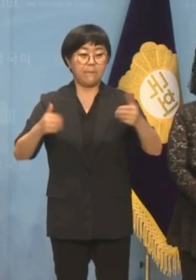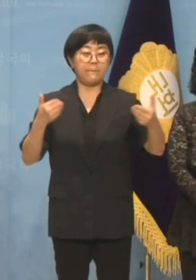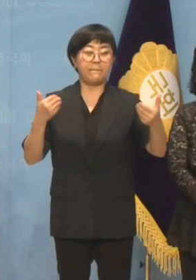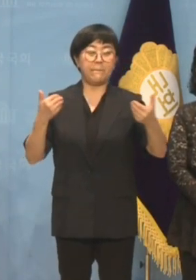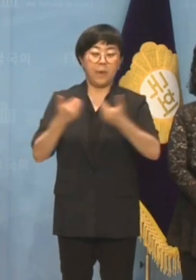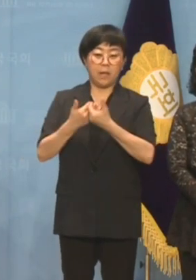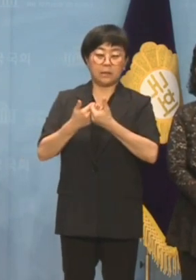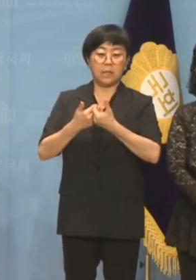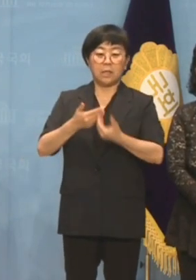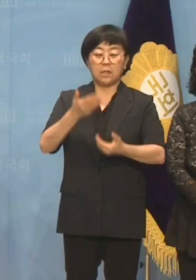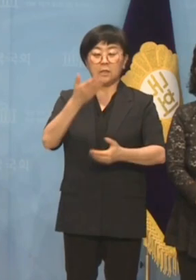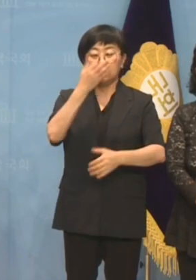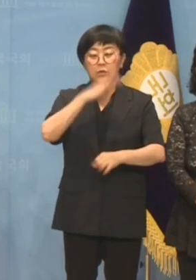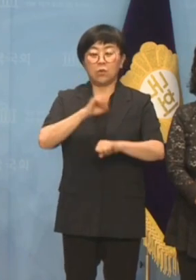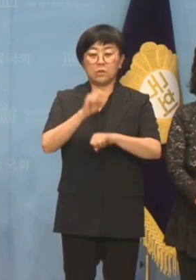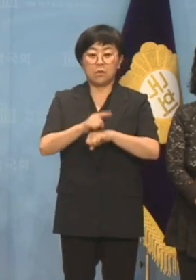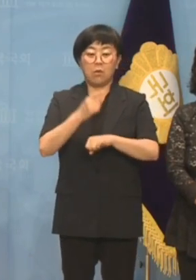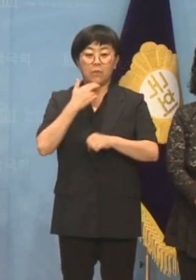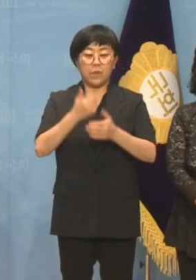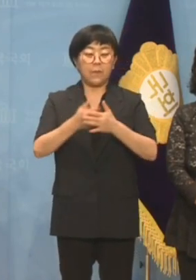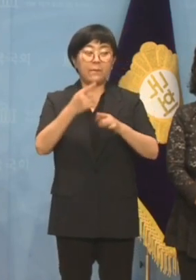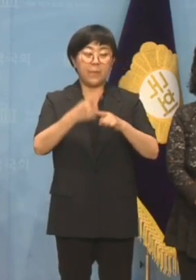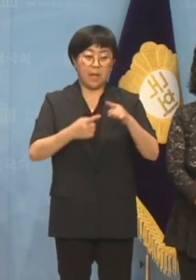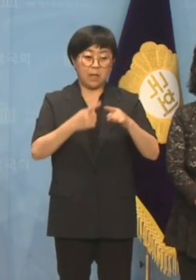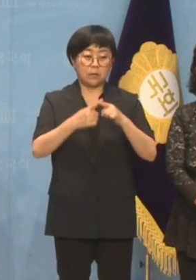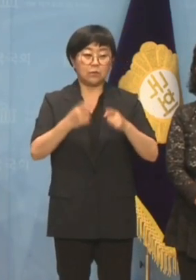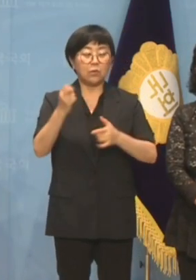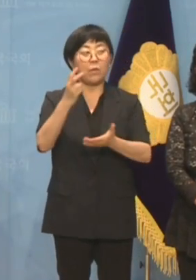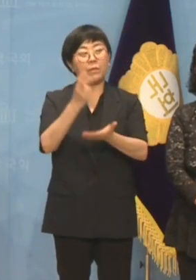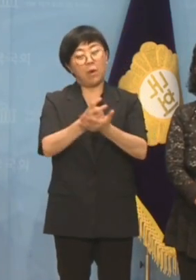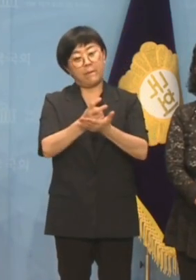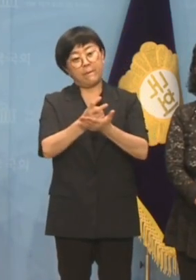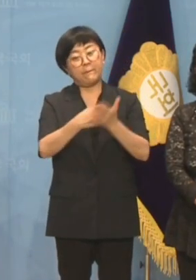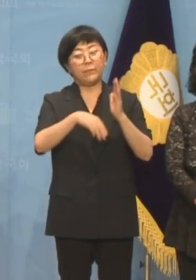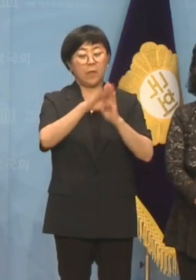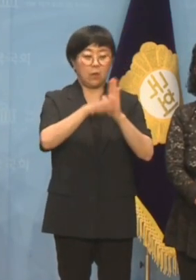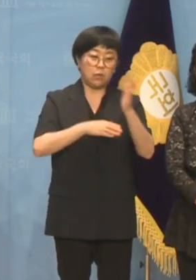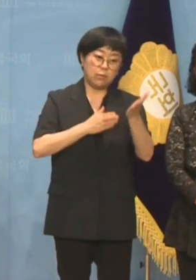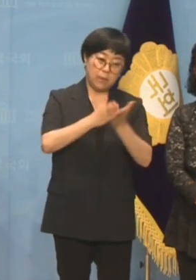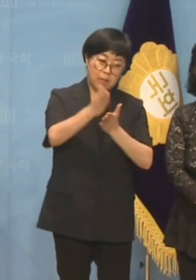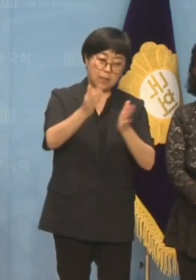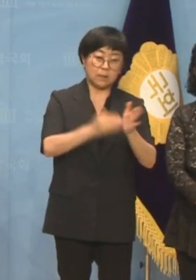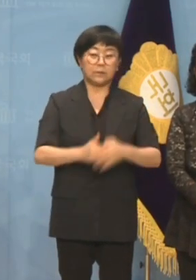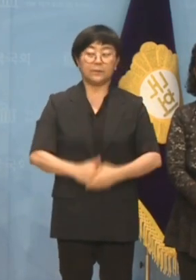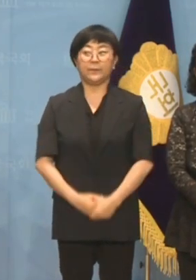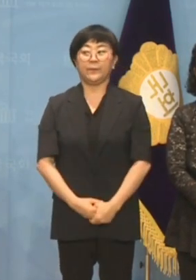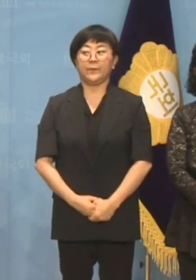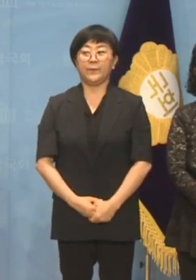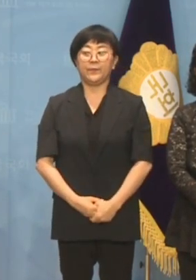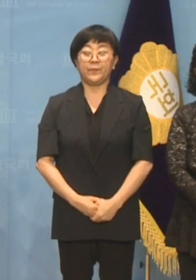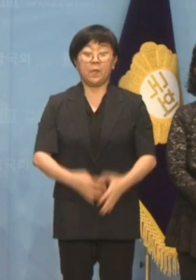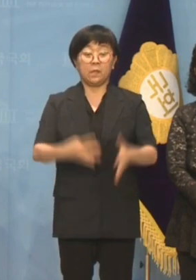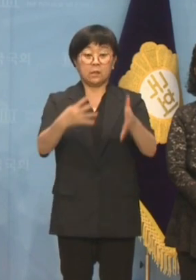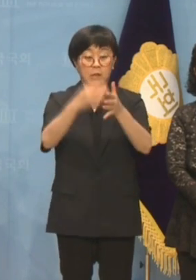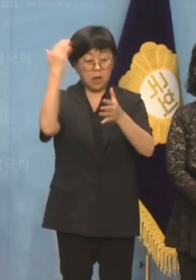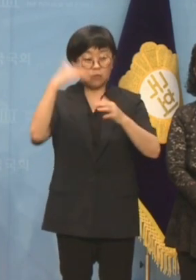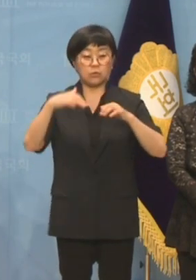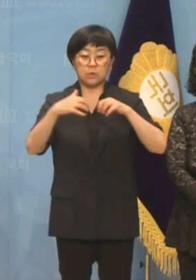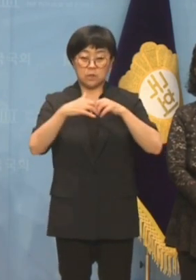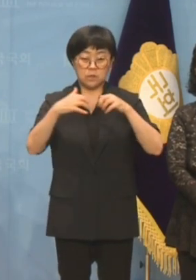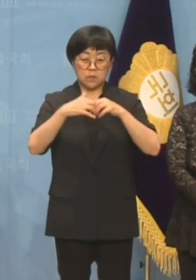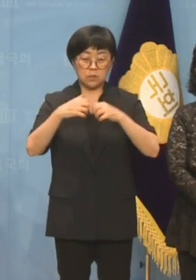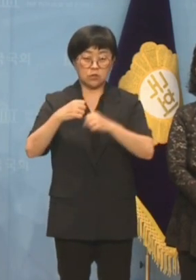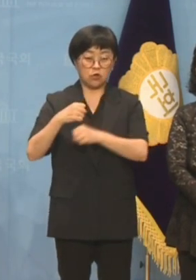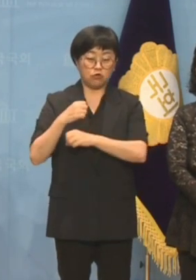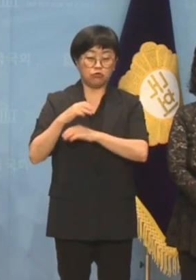인해 실효성 없는 반쪽짜리 법안으로 통과되고 말았다. 사단법인 한국전쟁